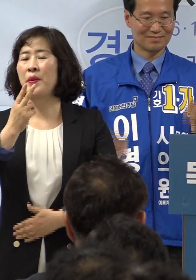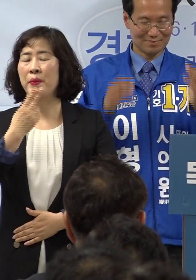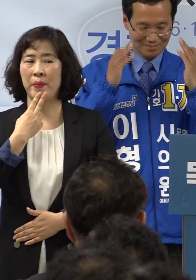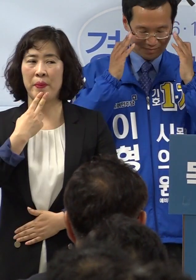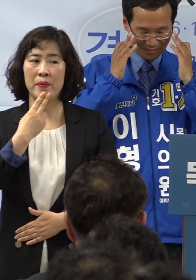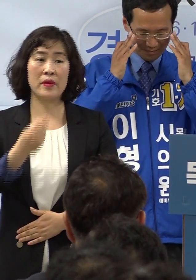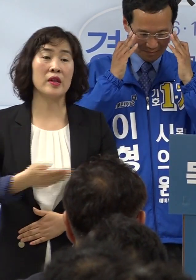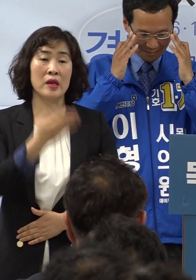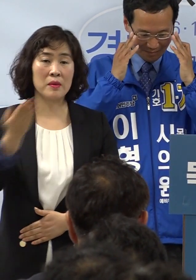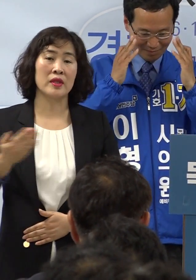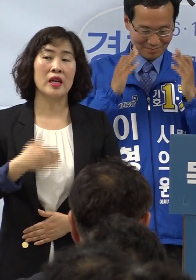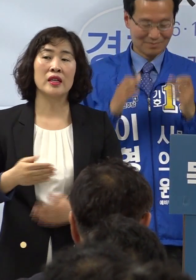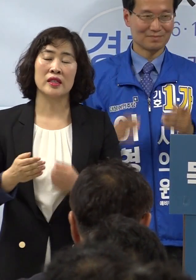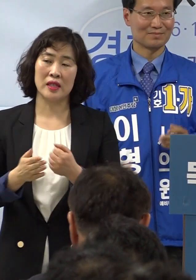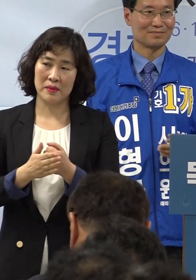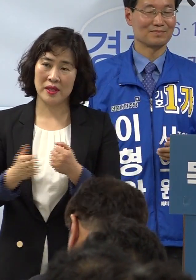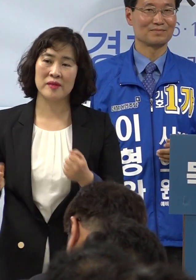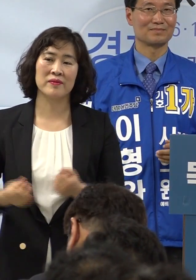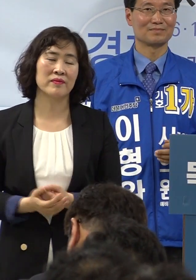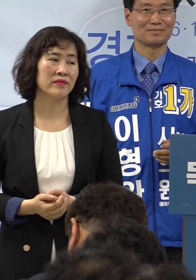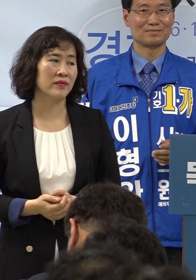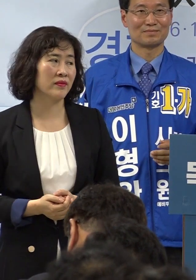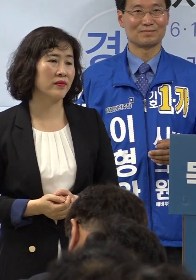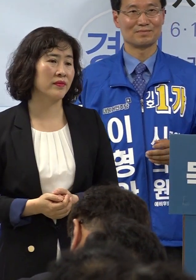하겠습니다. 여러분이 다 아시기 때문에